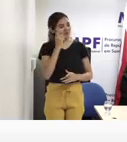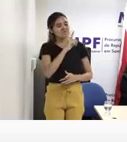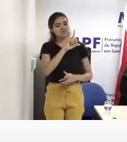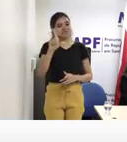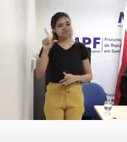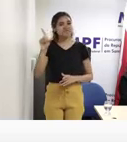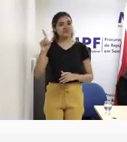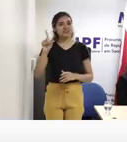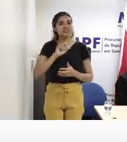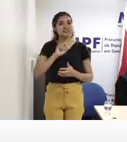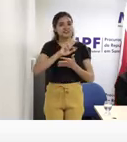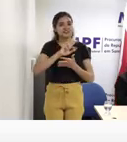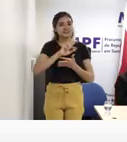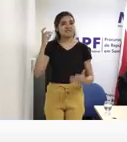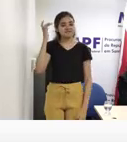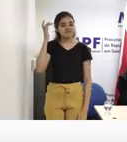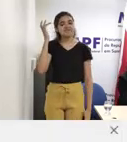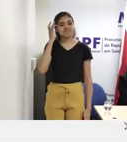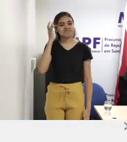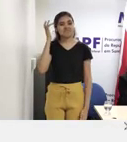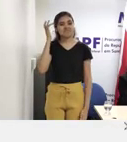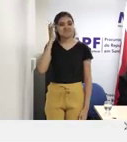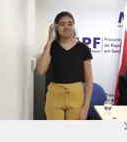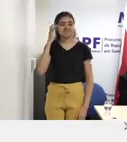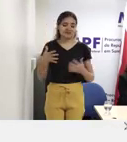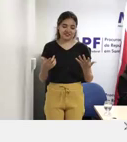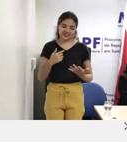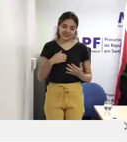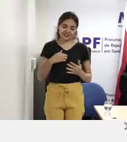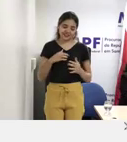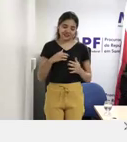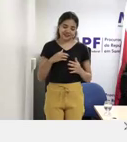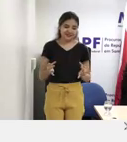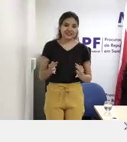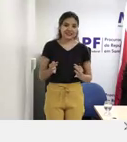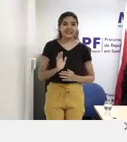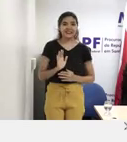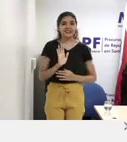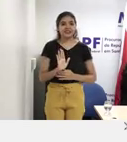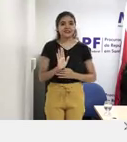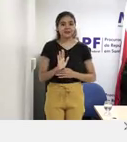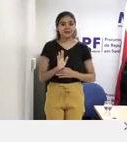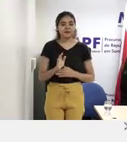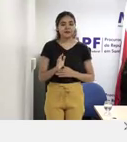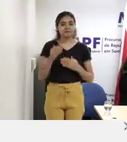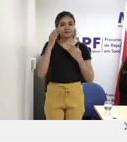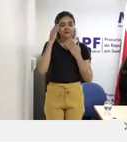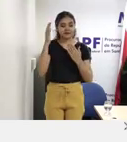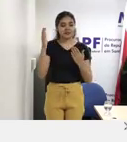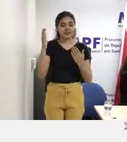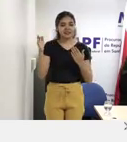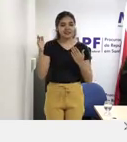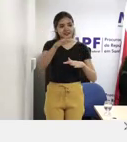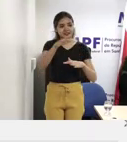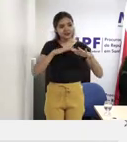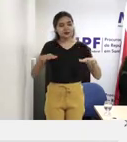elegância a oratória até difícil mas vamos lá um bom dia a todos novamente quem está aqui presente as pessoas que estão à